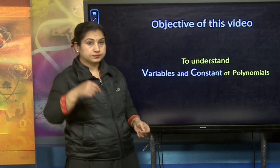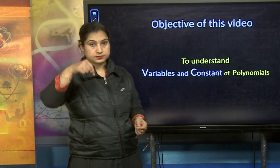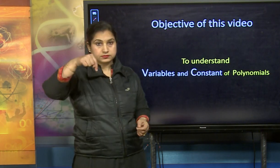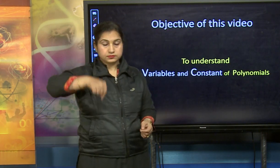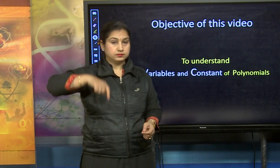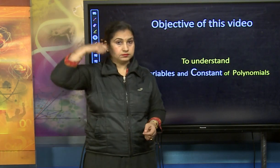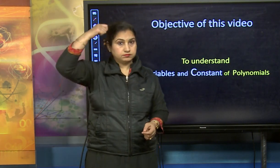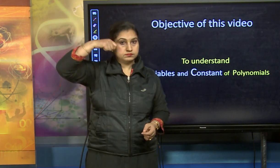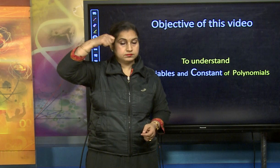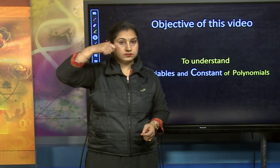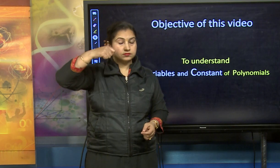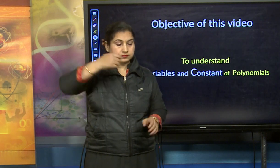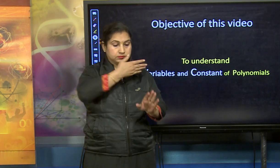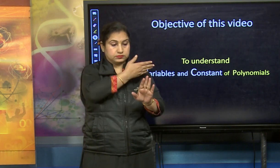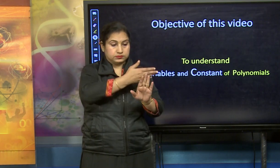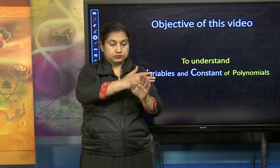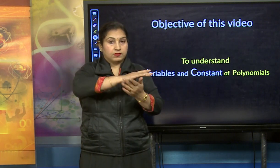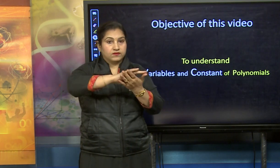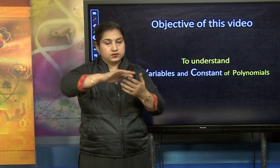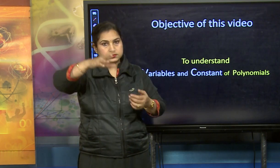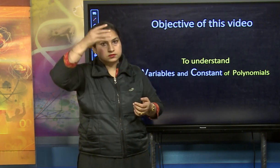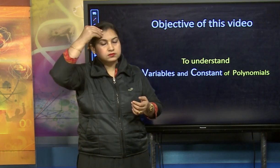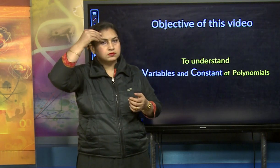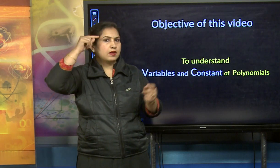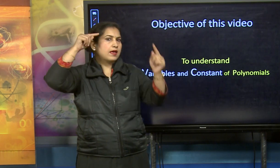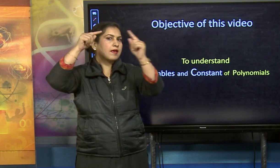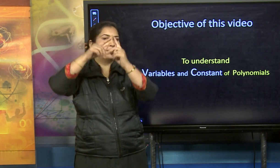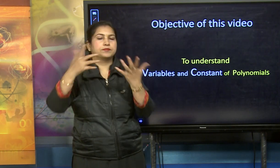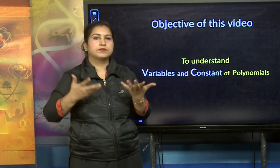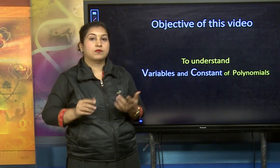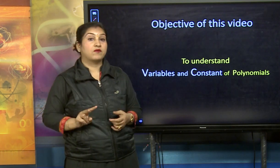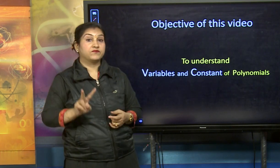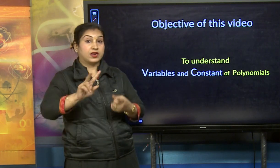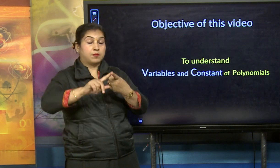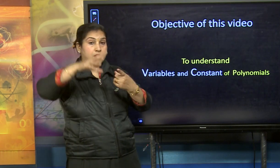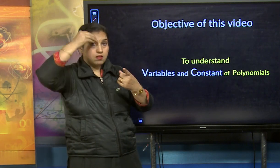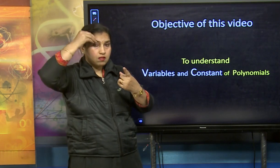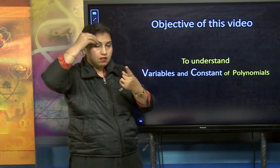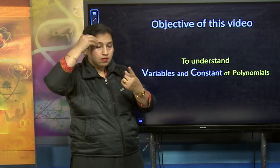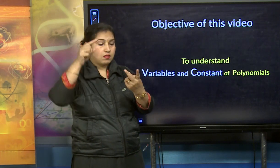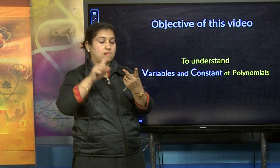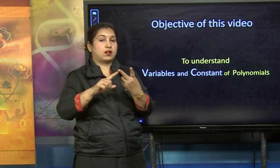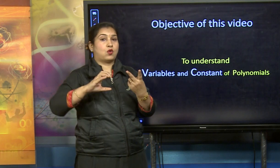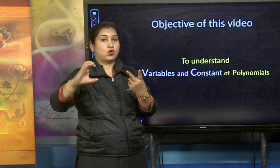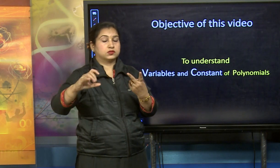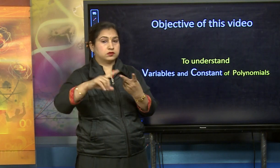कि इस वीडियो का मुख्य उद्देश्य हुआ है पॉलिनॉमियल्स के वैरियेबल्स ओर कांस्टेंट्स